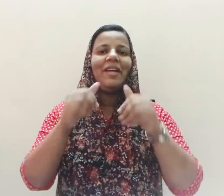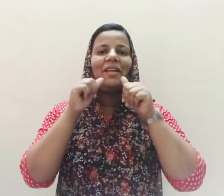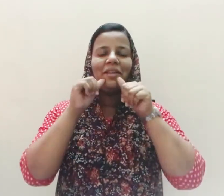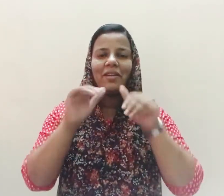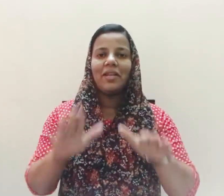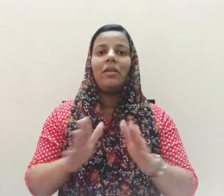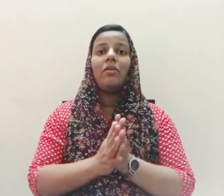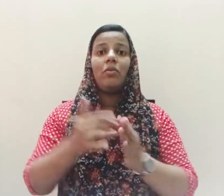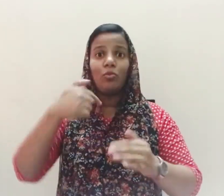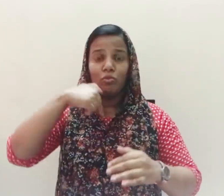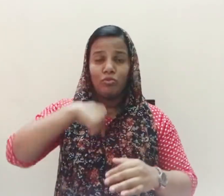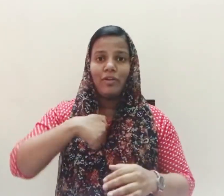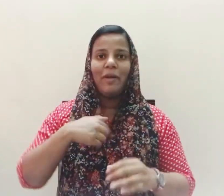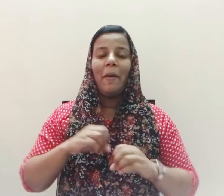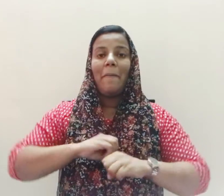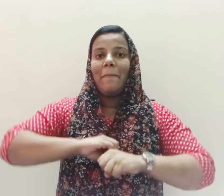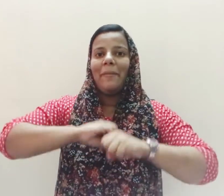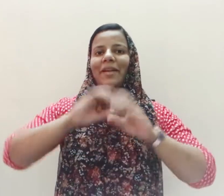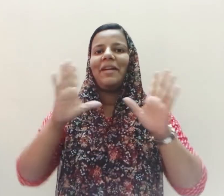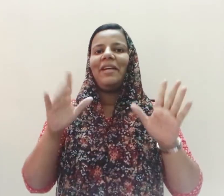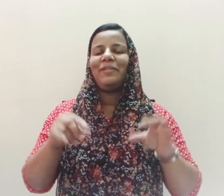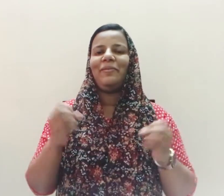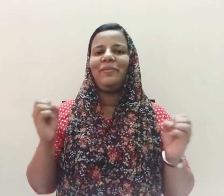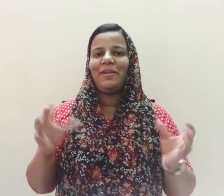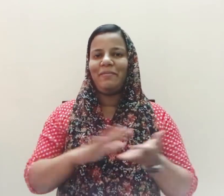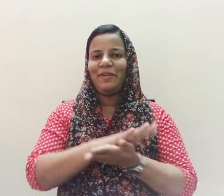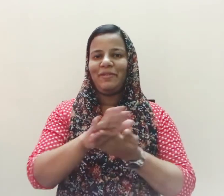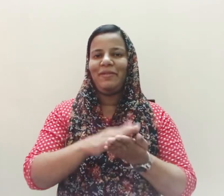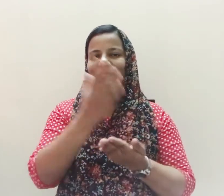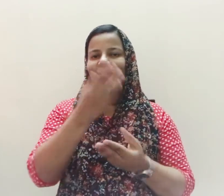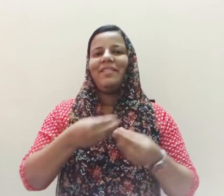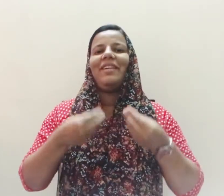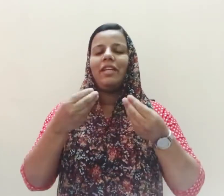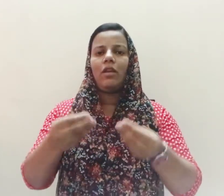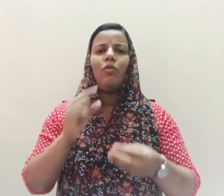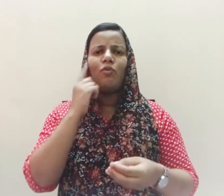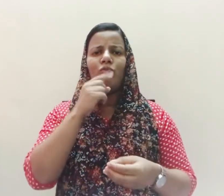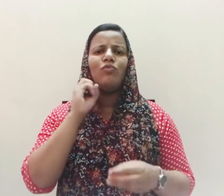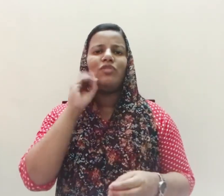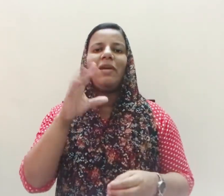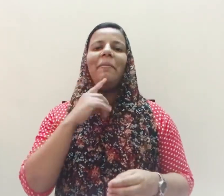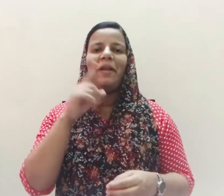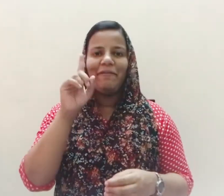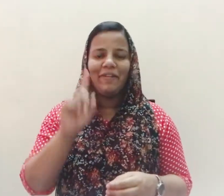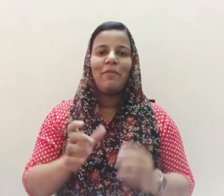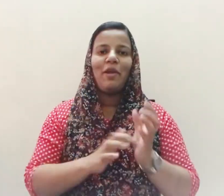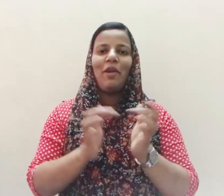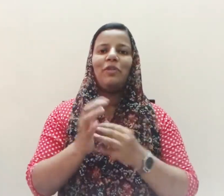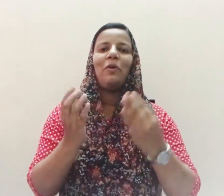അനുഗ്രഹിക്കട്ടെ. നിങ്ങളുടെ അകത്തൊരു പ്രകാശം ഈ വചനം കൊണ്ട് പരിശുദ്ധാത്മാവ് തരണം. ഈ വചനം ഉറക്കെ വിളിച്ചു പറയണം കേട്ടോ, എൻ്റെ കൂടെ